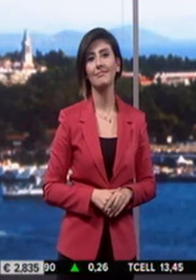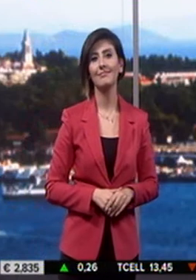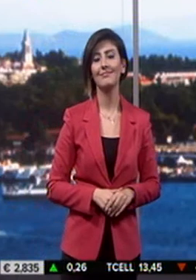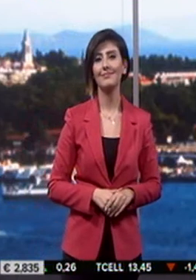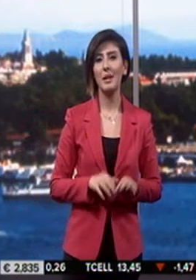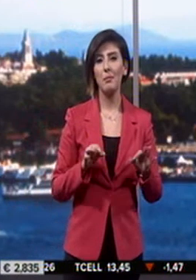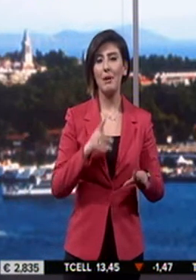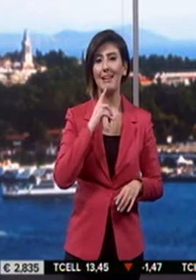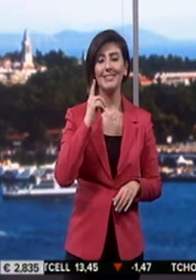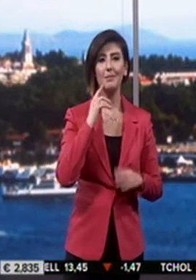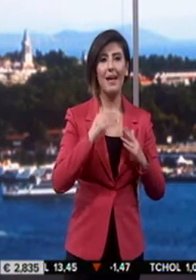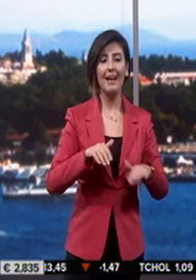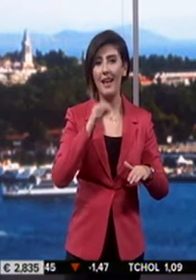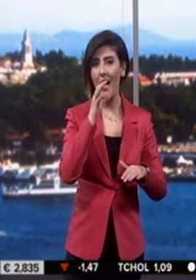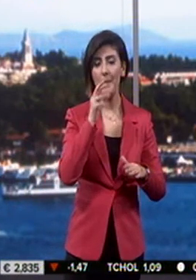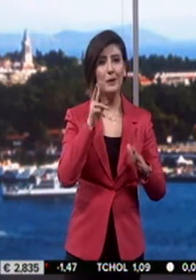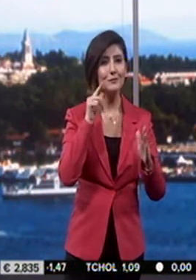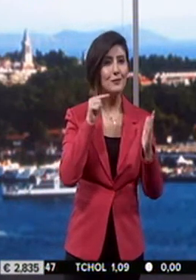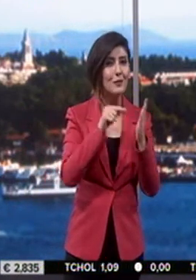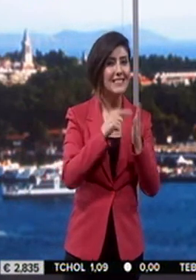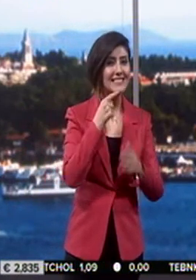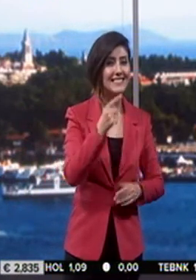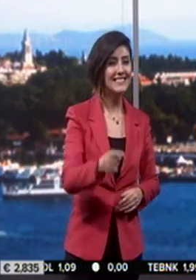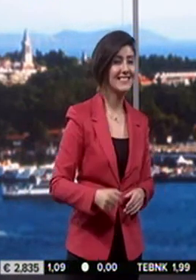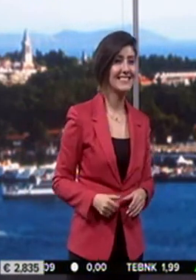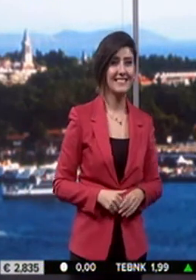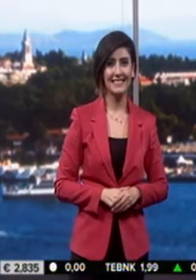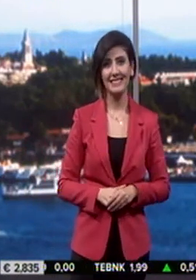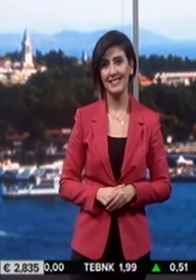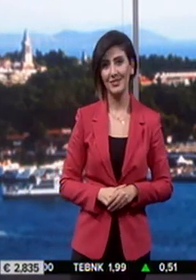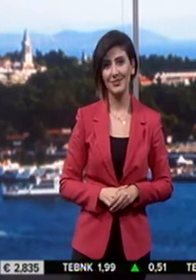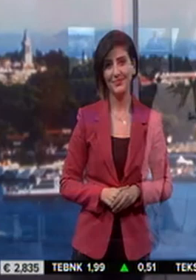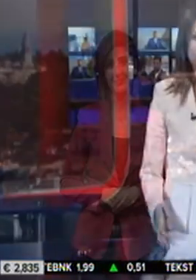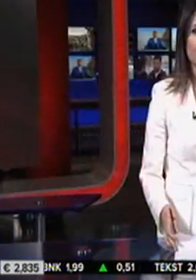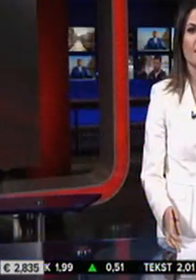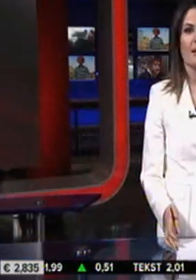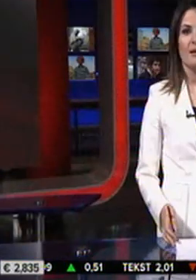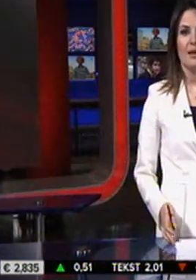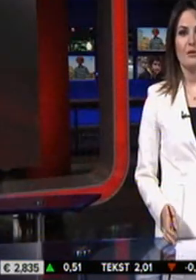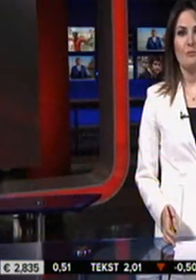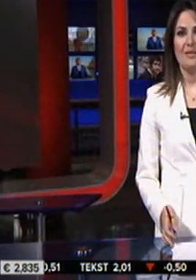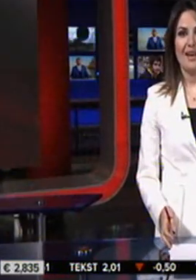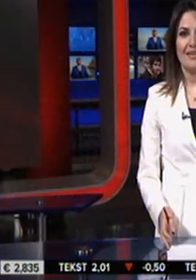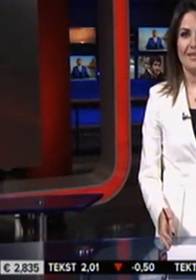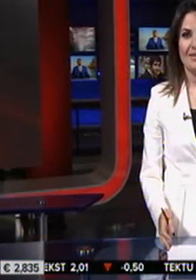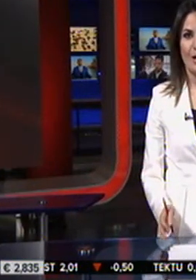Ve böylelikle işitme engelliler haber bültenimizin sonuna geliyoruz sevgili seyirciler. Evet, gün biterken de saat